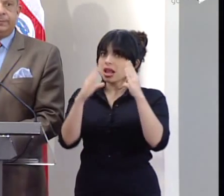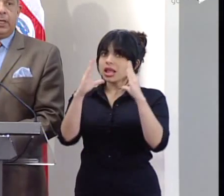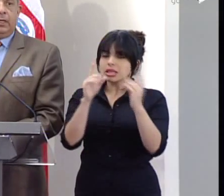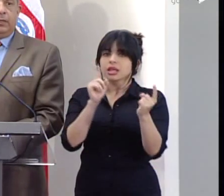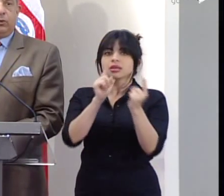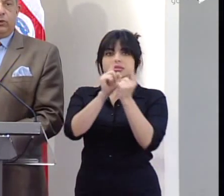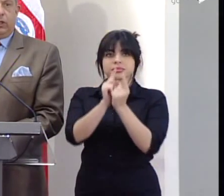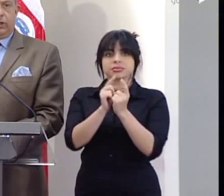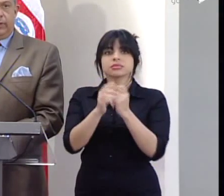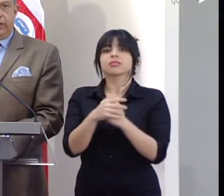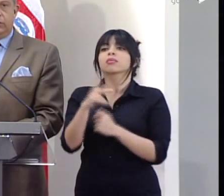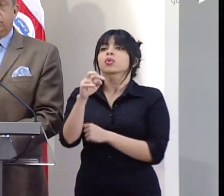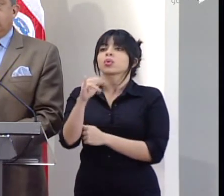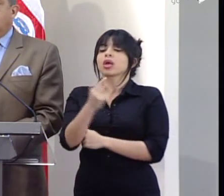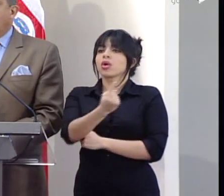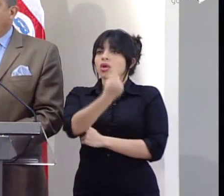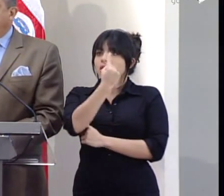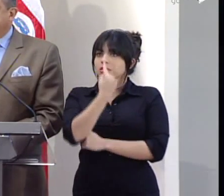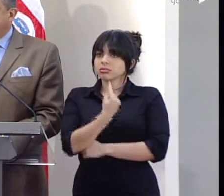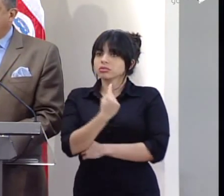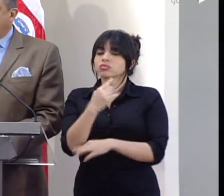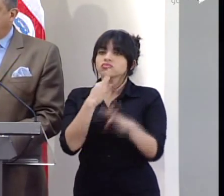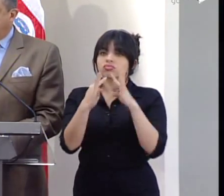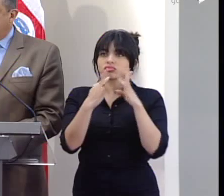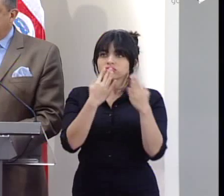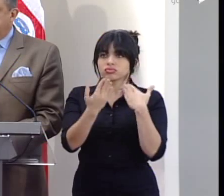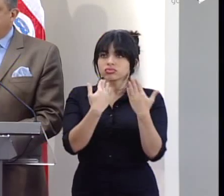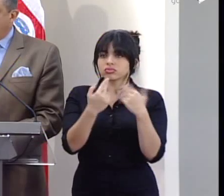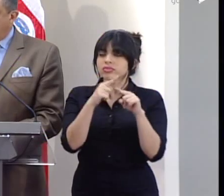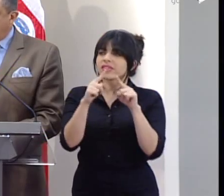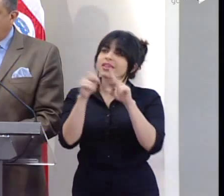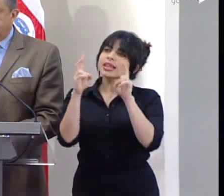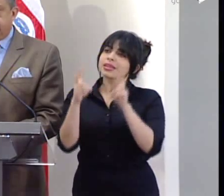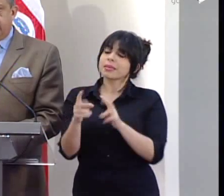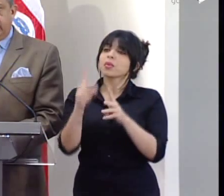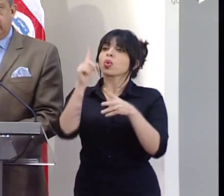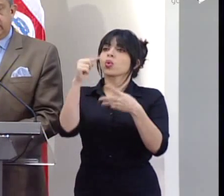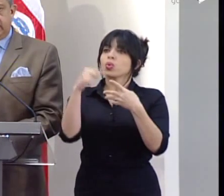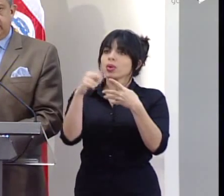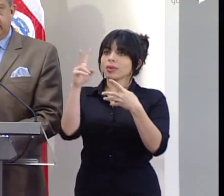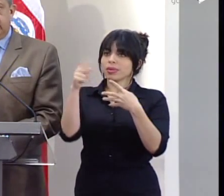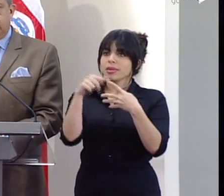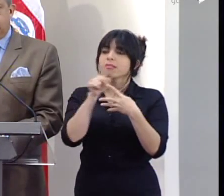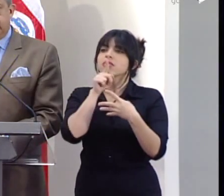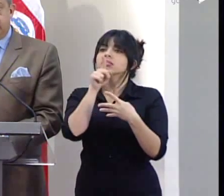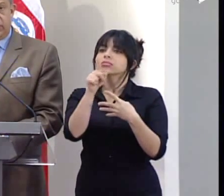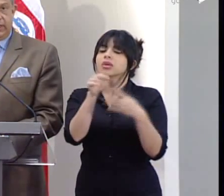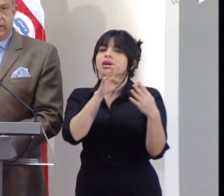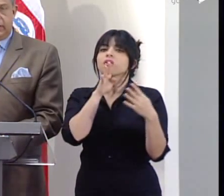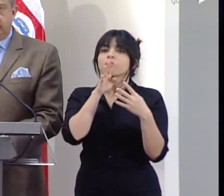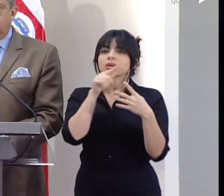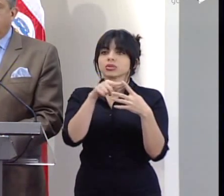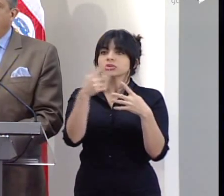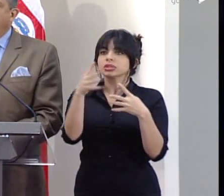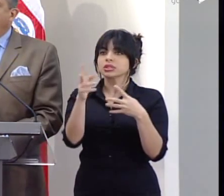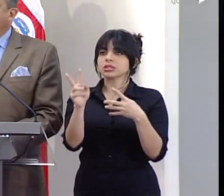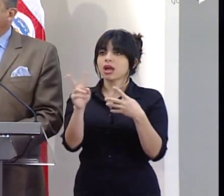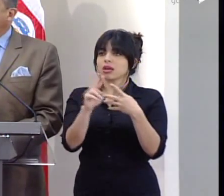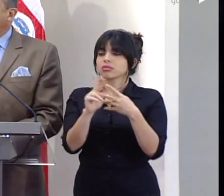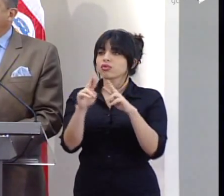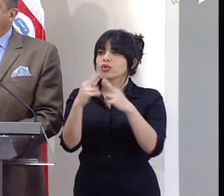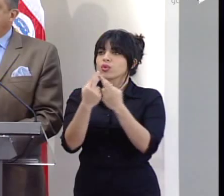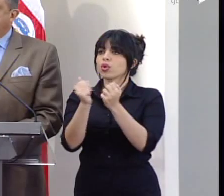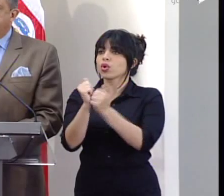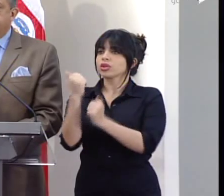tarde. La Procuradora vino, conversamos sobre varios temas, uno de los cuales fue ciertamente la conversación que ella había tenido